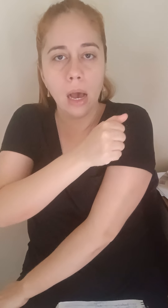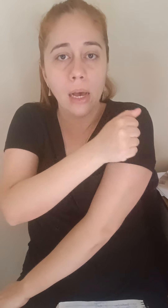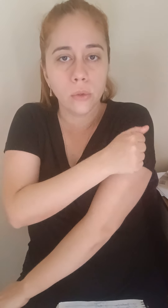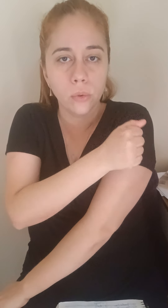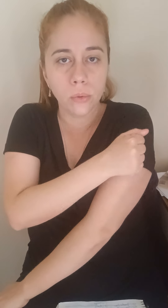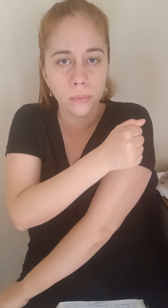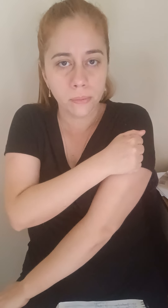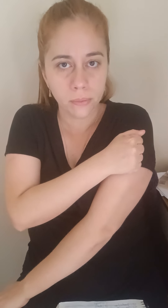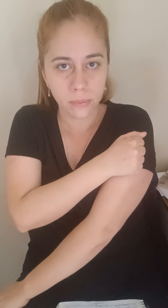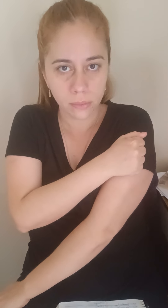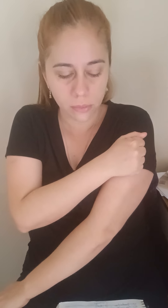Aluno.